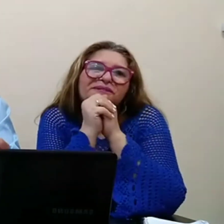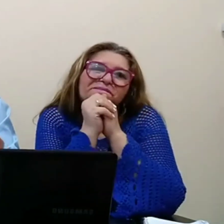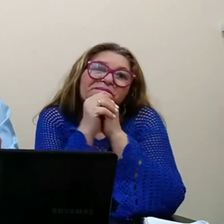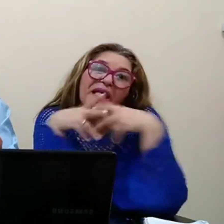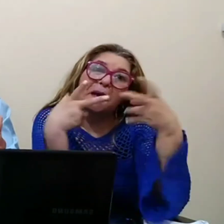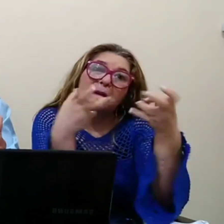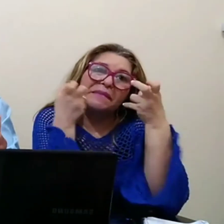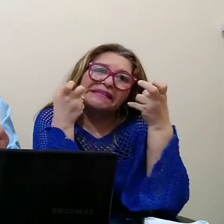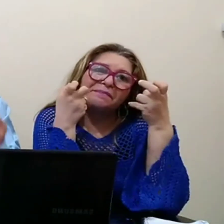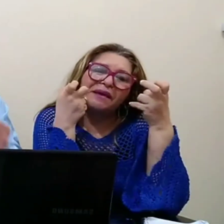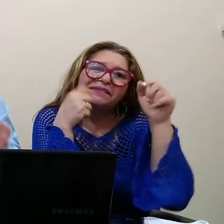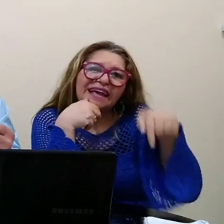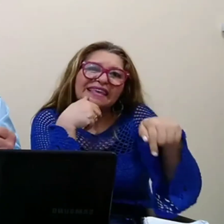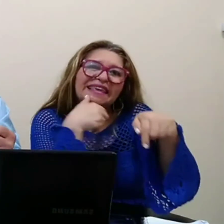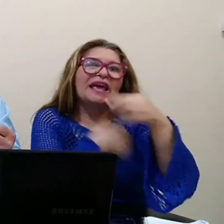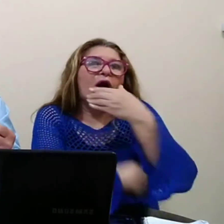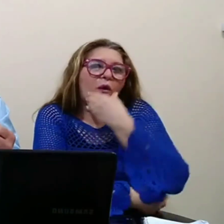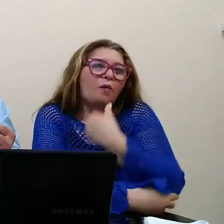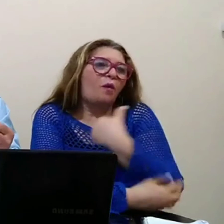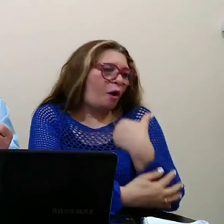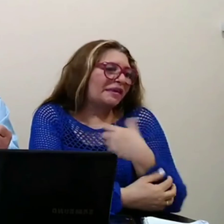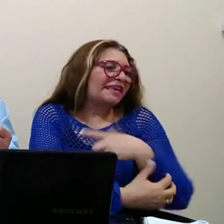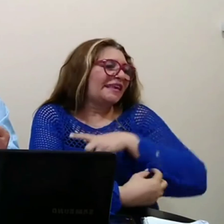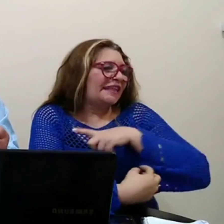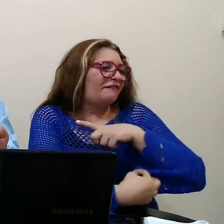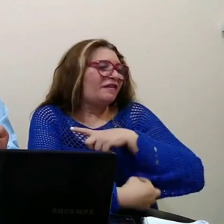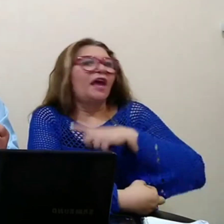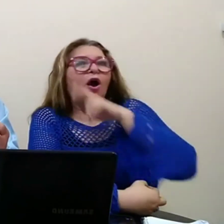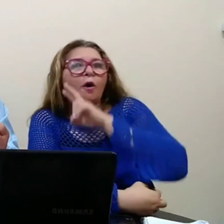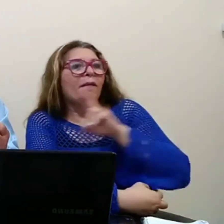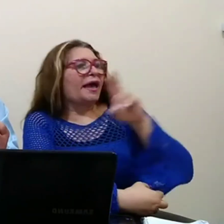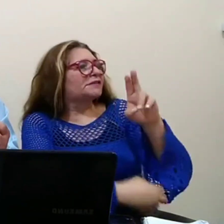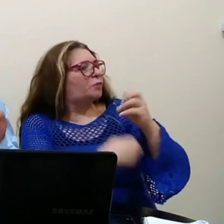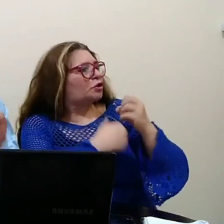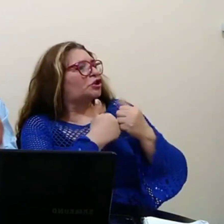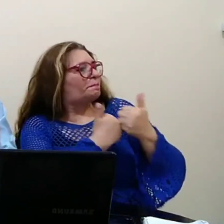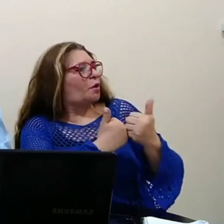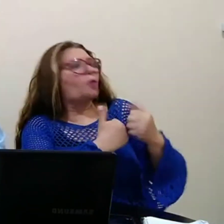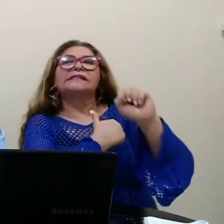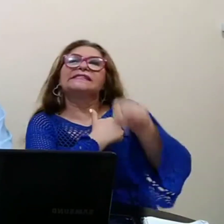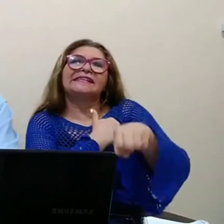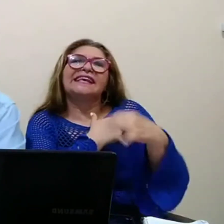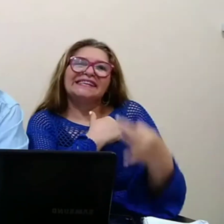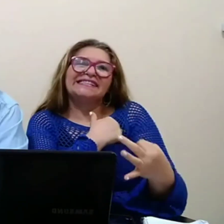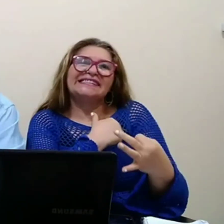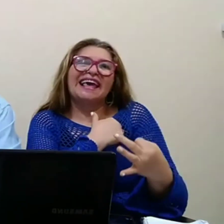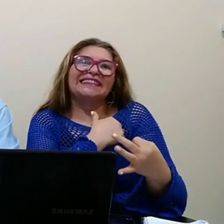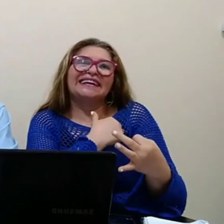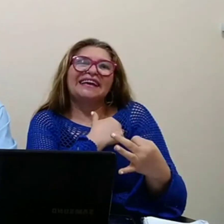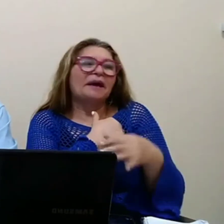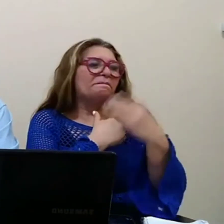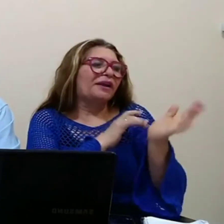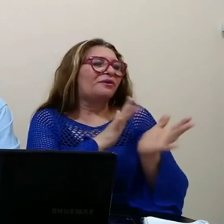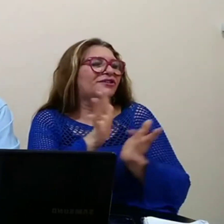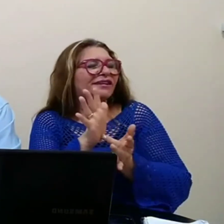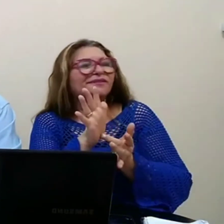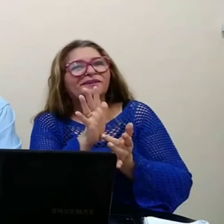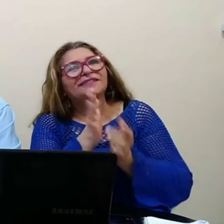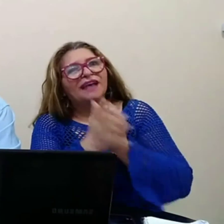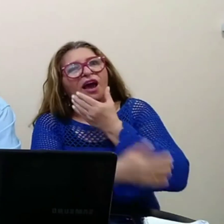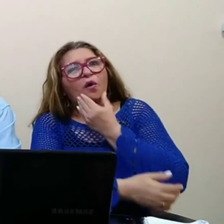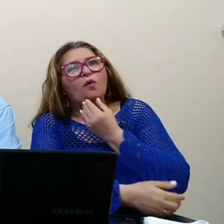teve uma reação positiva, uma posição, uma atitude correta diante de Jesus. Ele